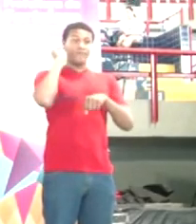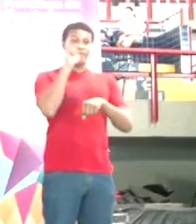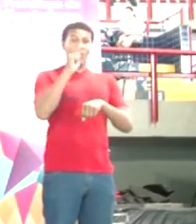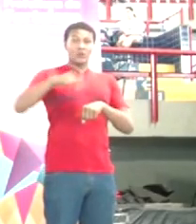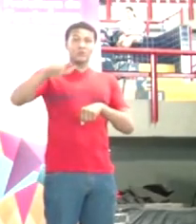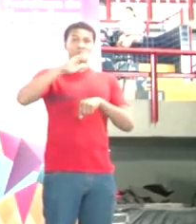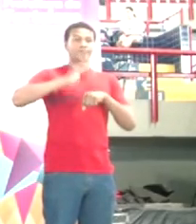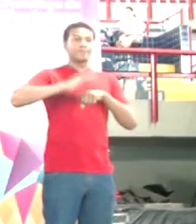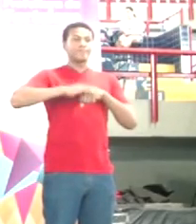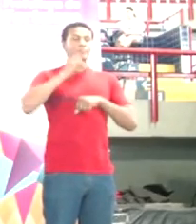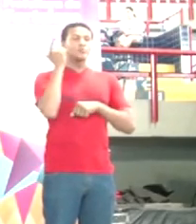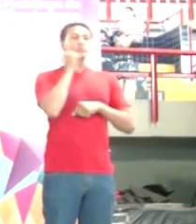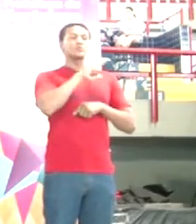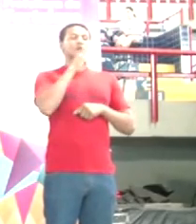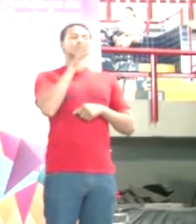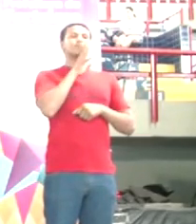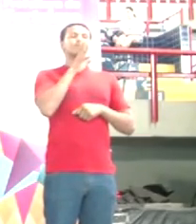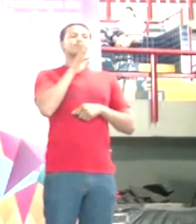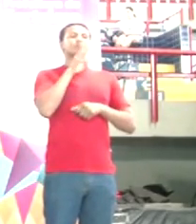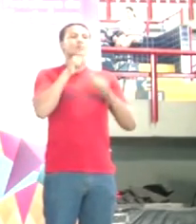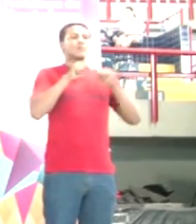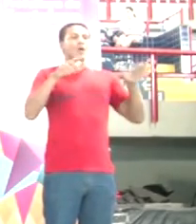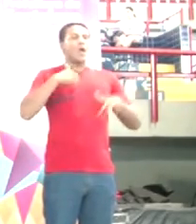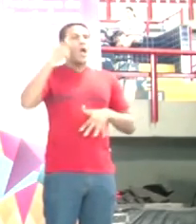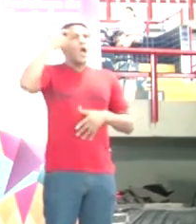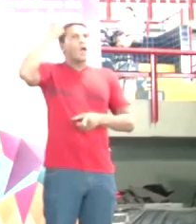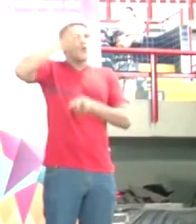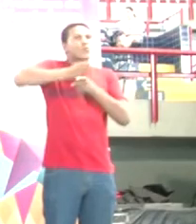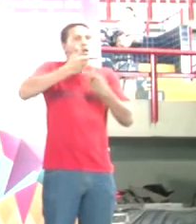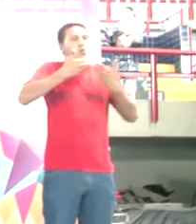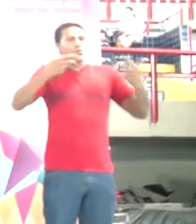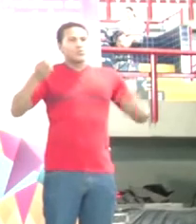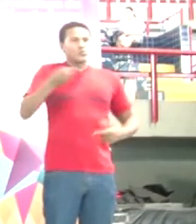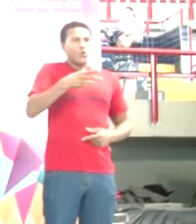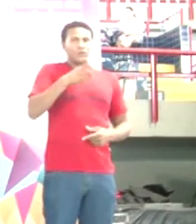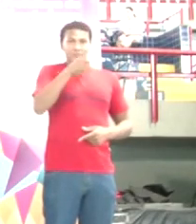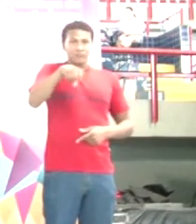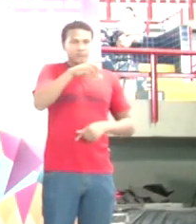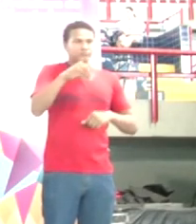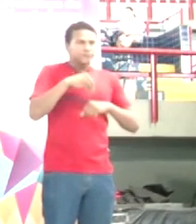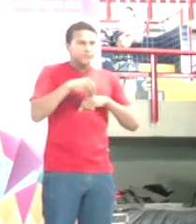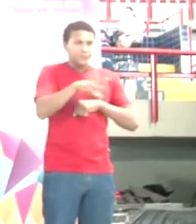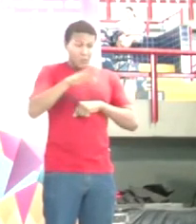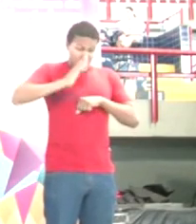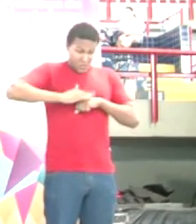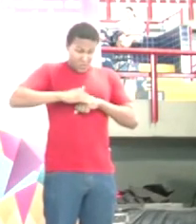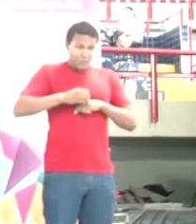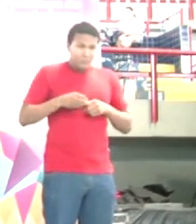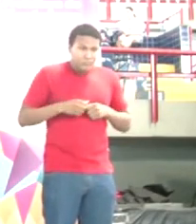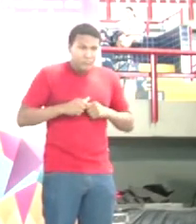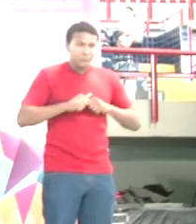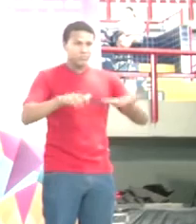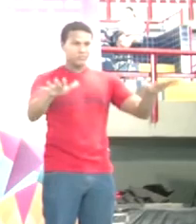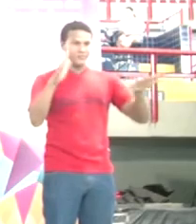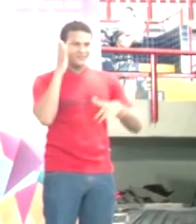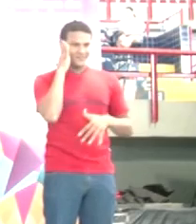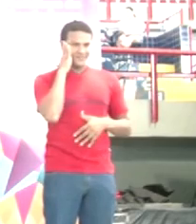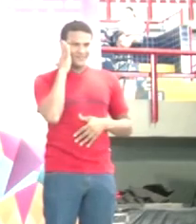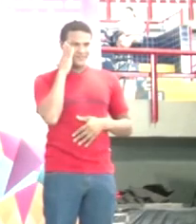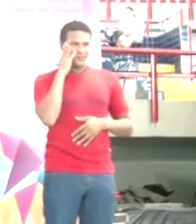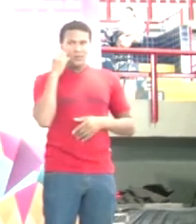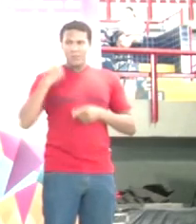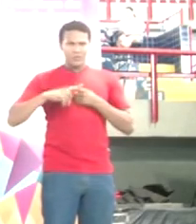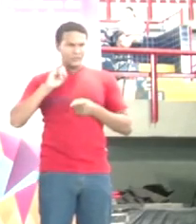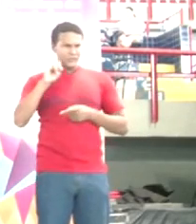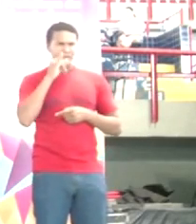sempre pensei assim, rapaz, eu tenho uma vida, e não deixar nada nessa vida, Para mim